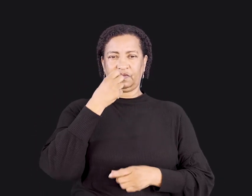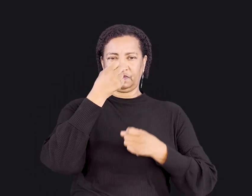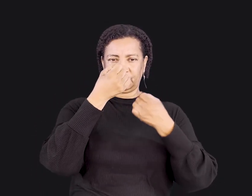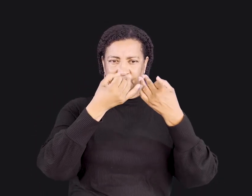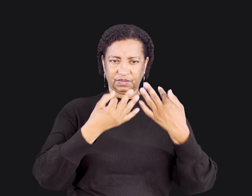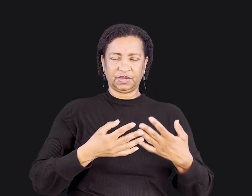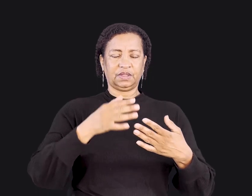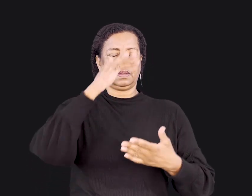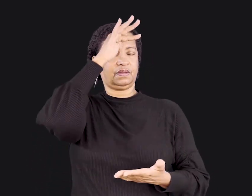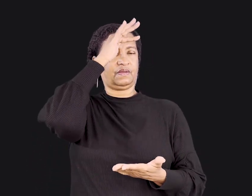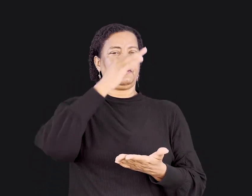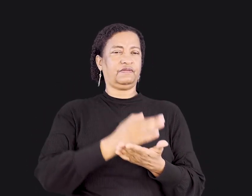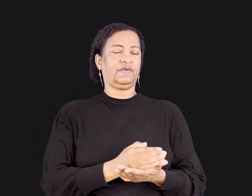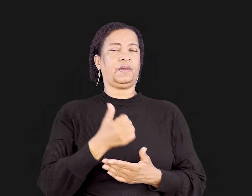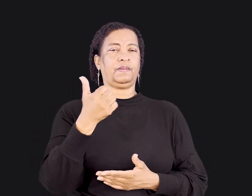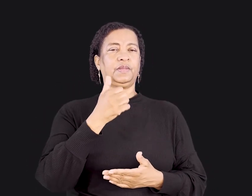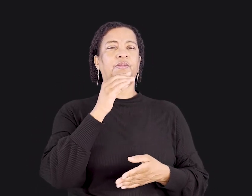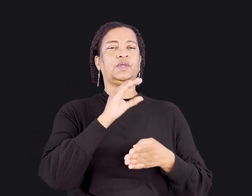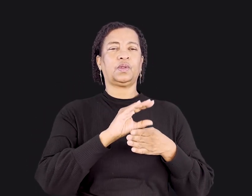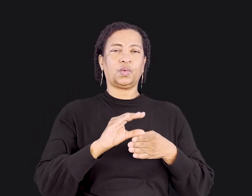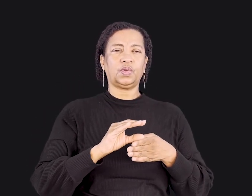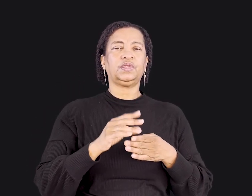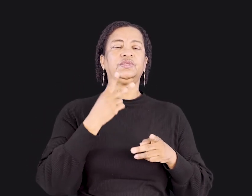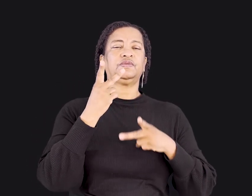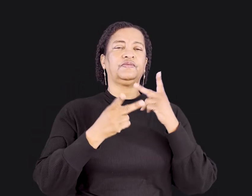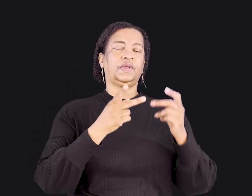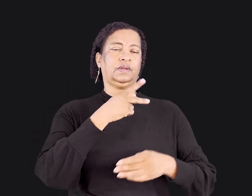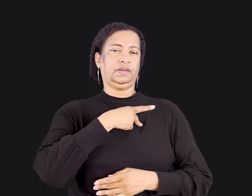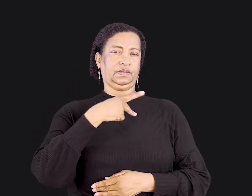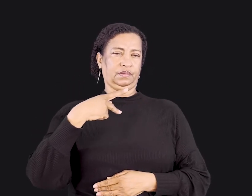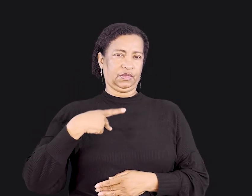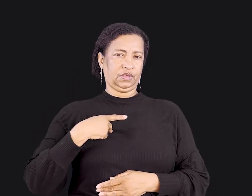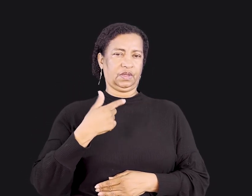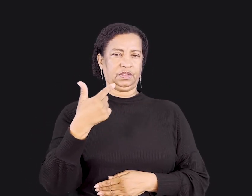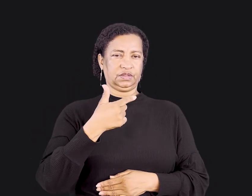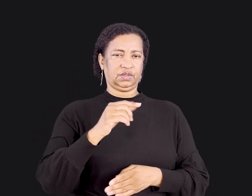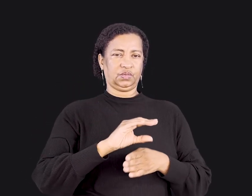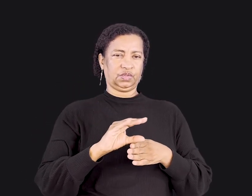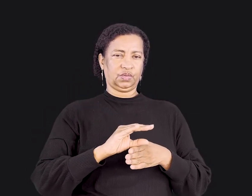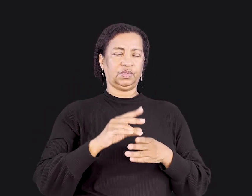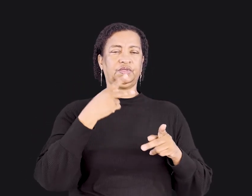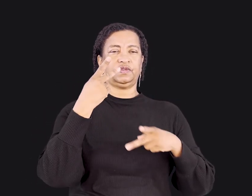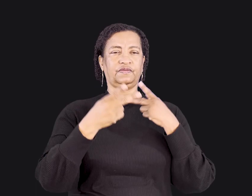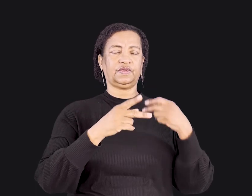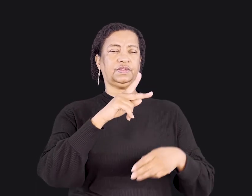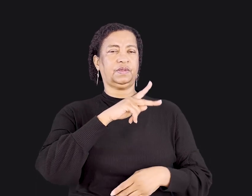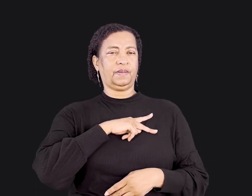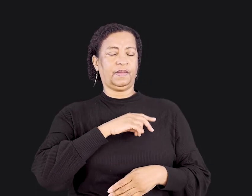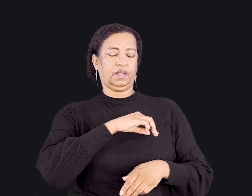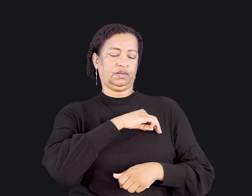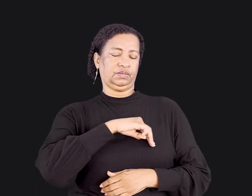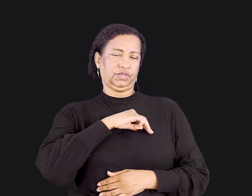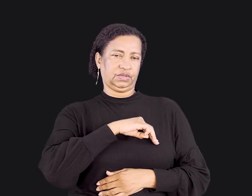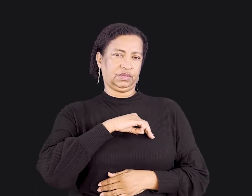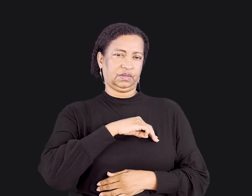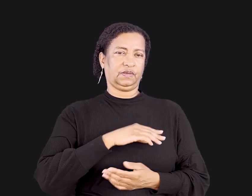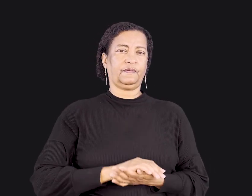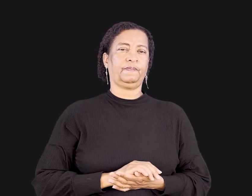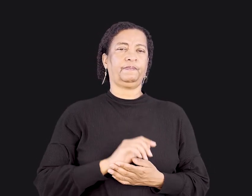fé. 1 Coríntios é uma obra-prima pastoral. 2 Coríntios é uma obra-prima de Paulo sobre ministério. E